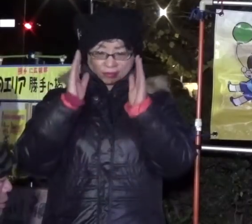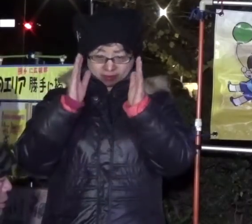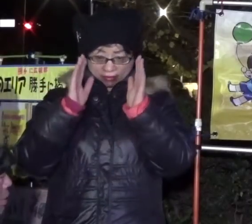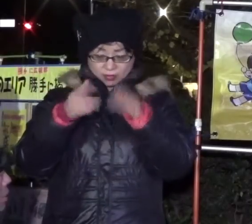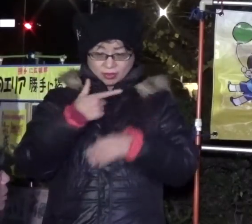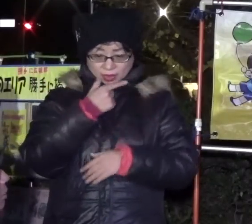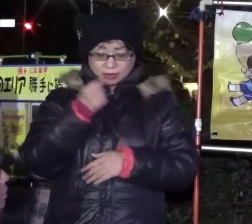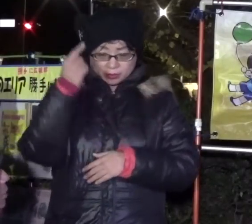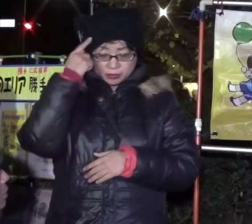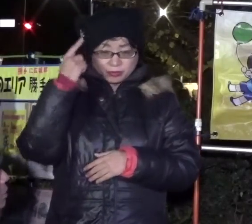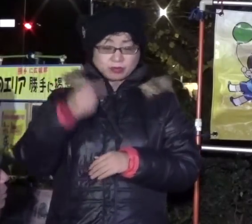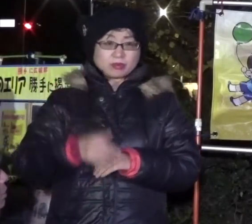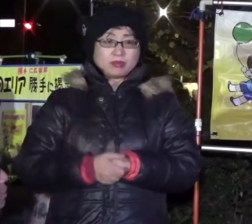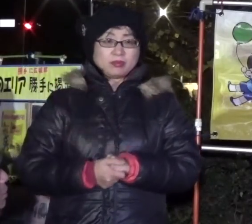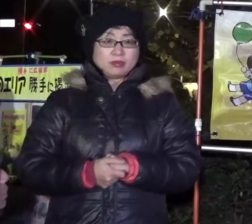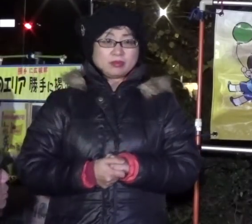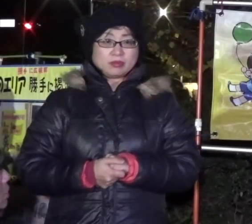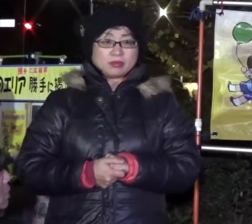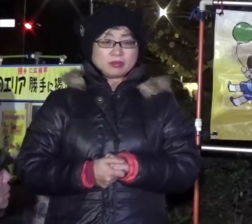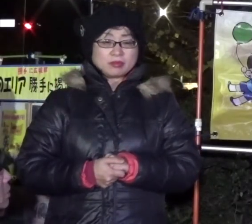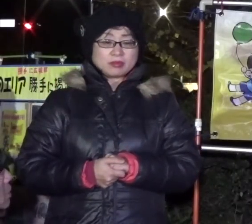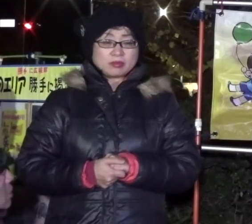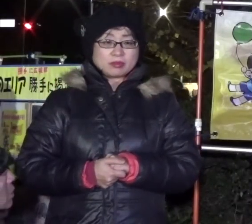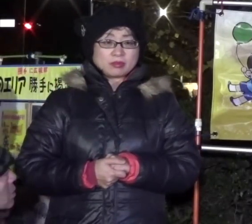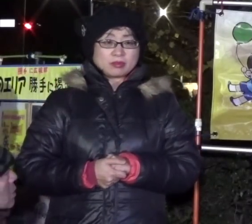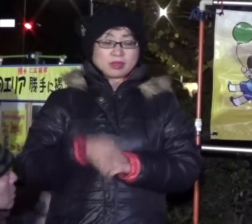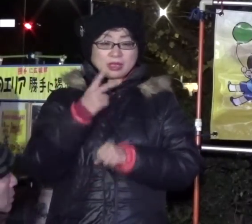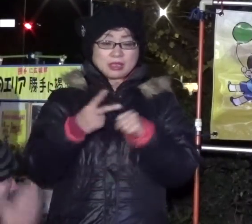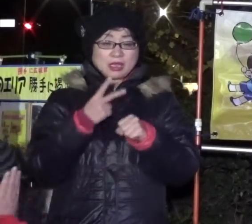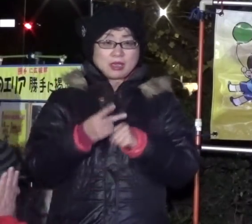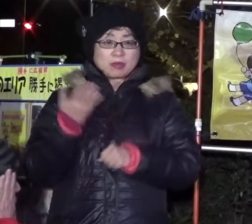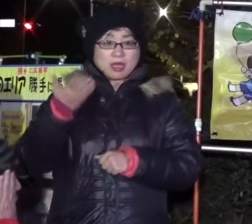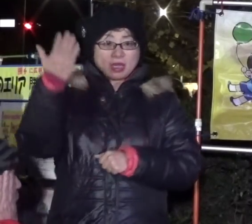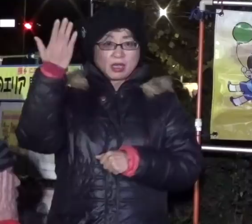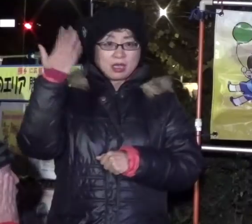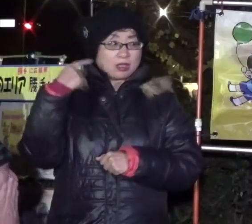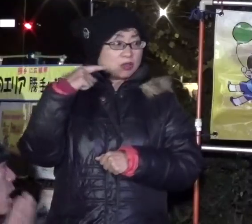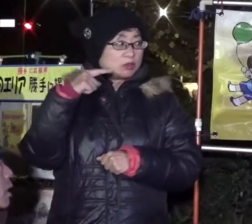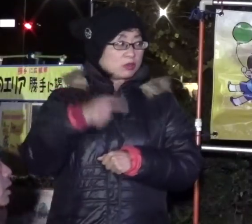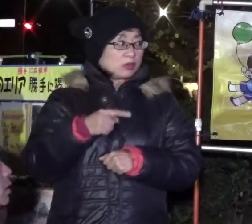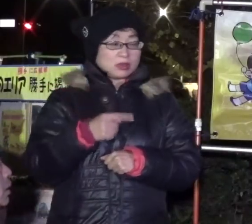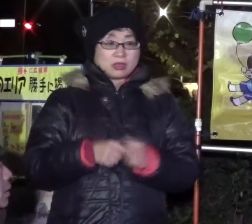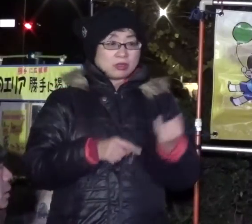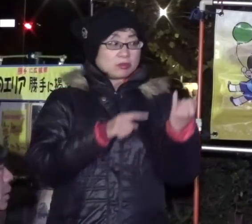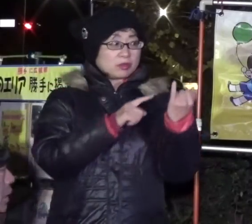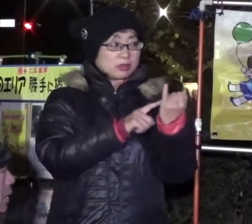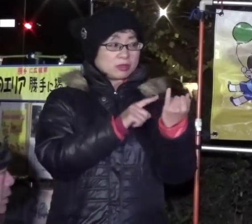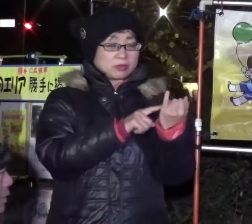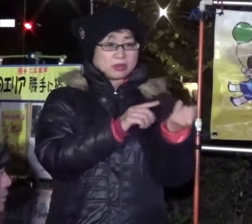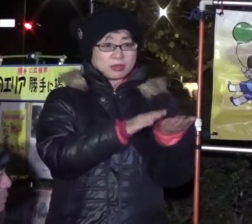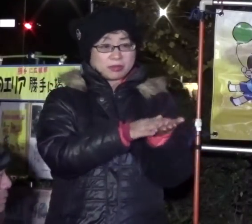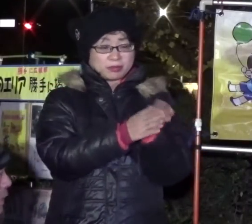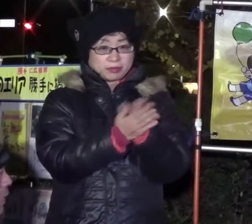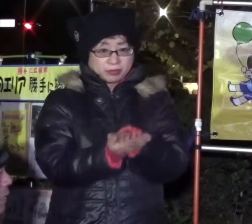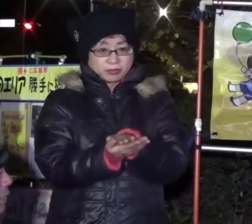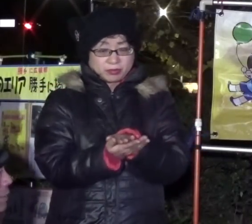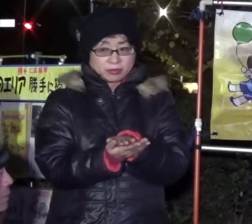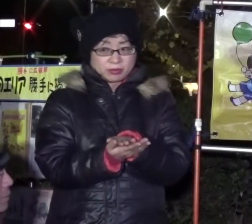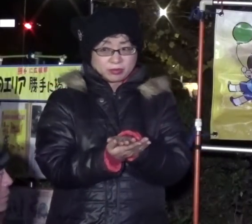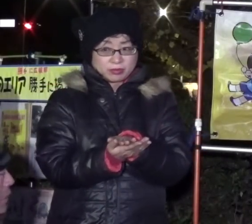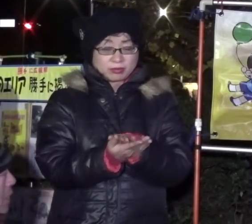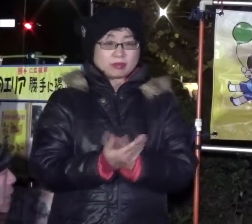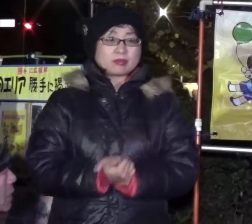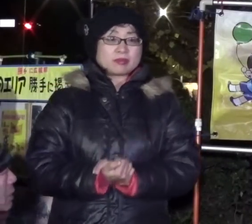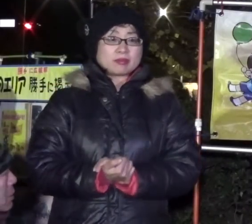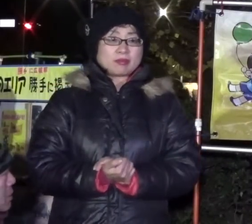たいと思います。で、私もう一言、2年前にここにいる娘の優が亡くなって、でその時